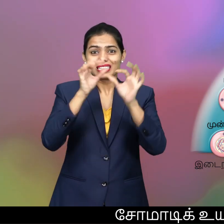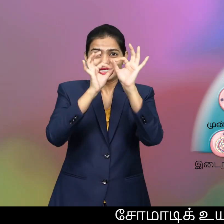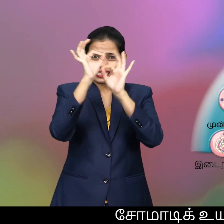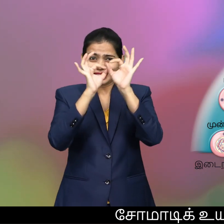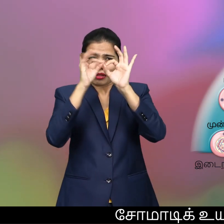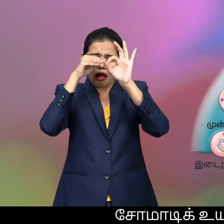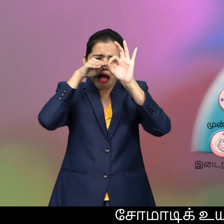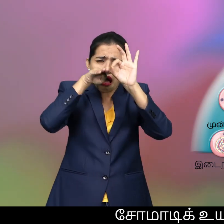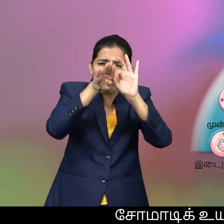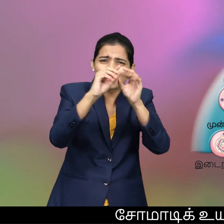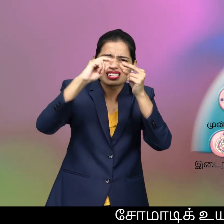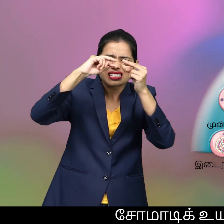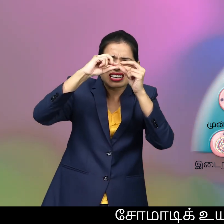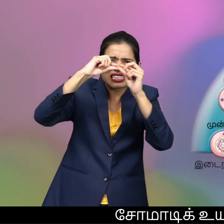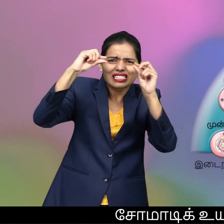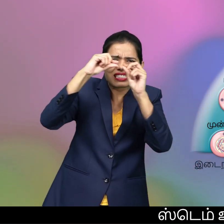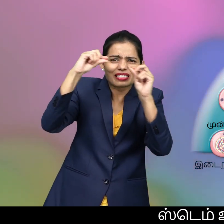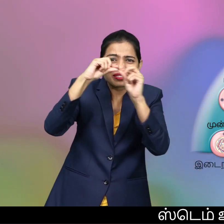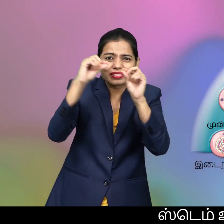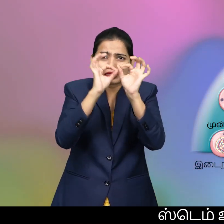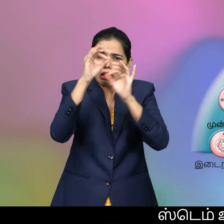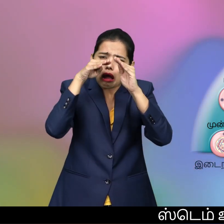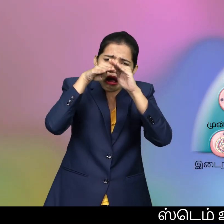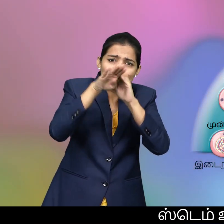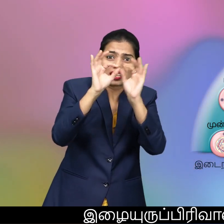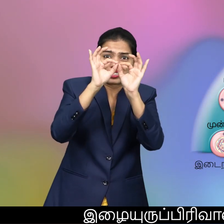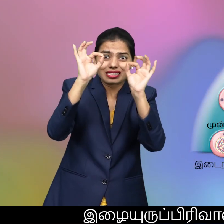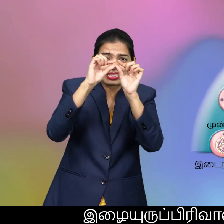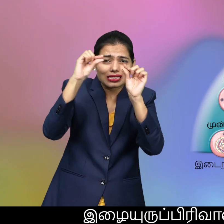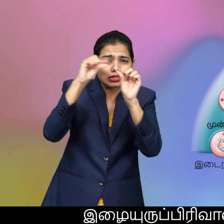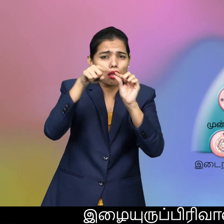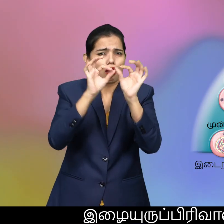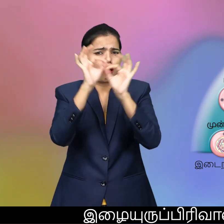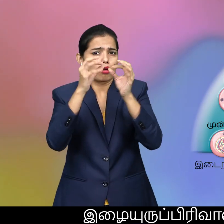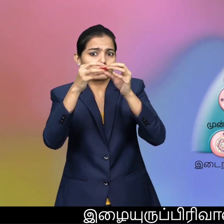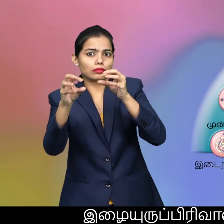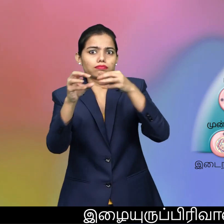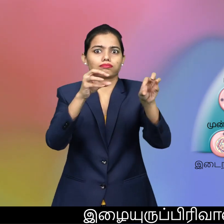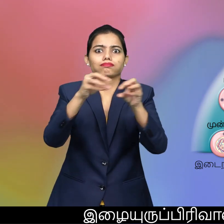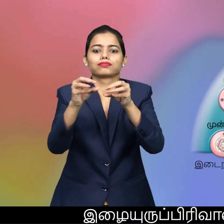சோமடிக் உயிரணுக்கள் மற்றும் ஸ்டெம் உயிரணுக்கள் இழையுறு பிரிவால் பிரிக்கப்படுகின்றன.